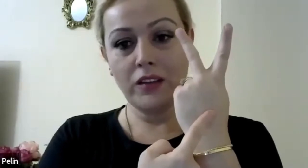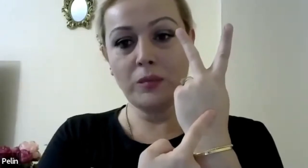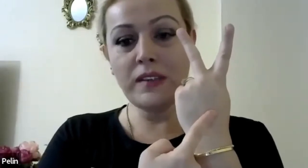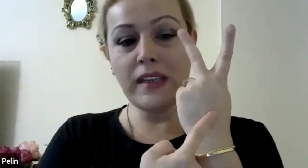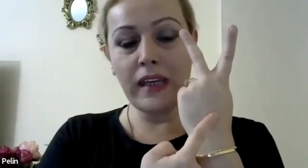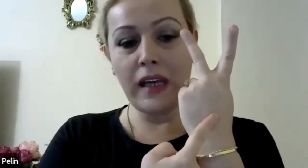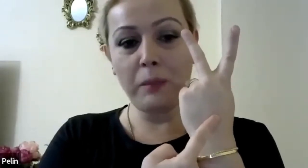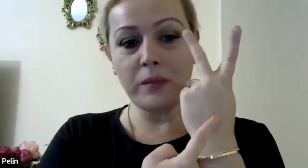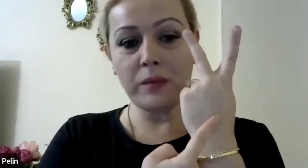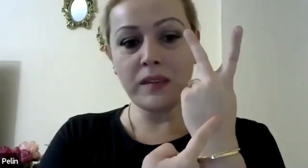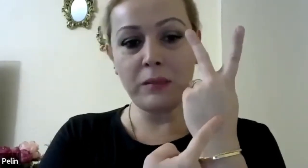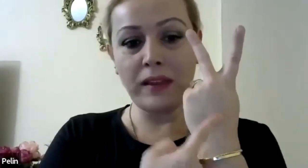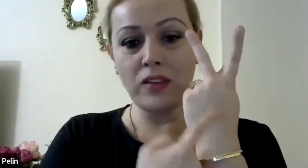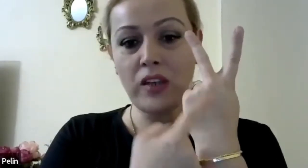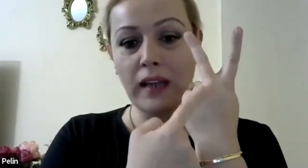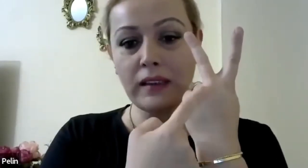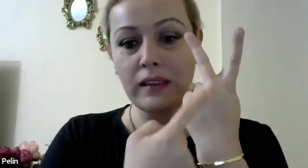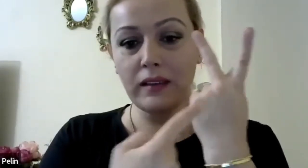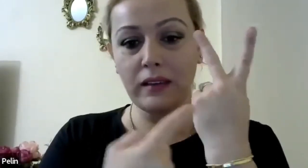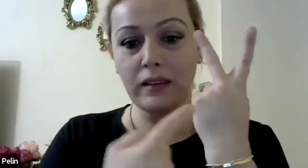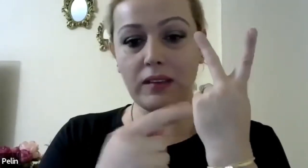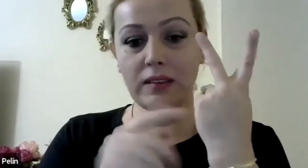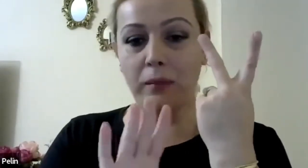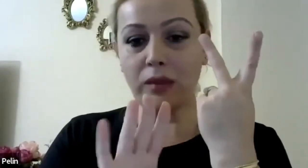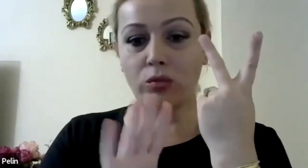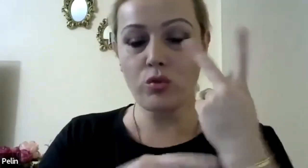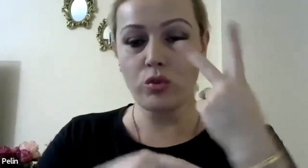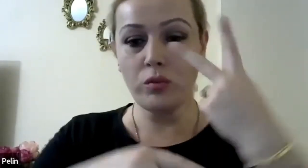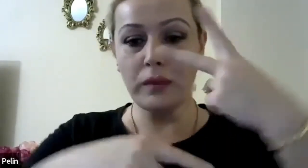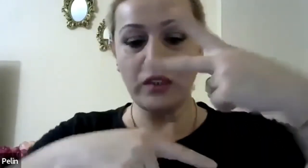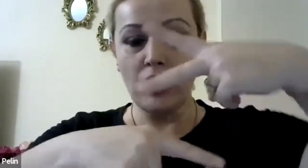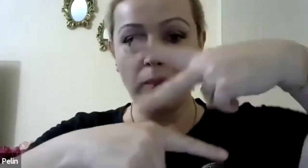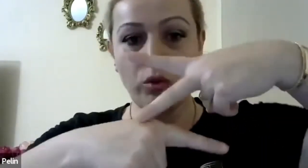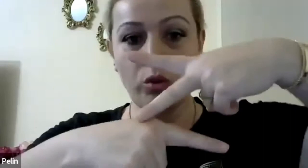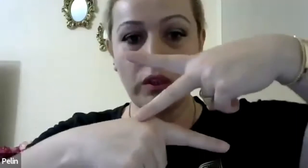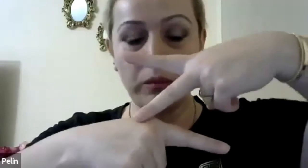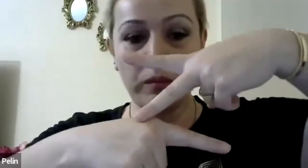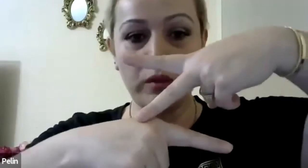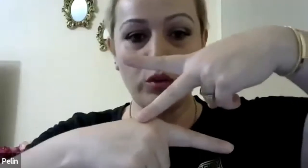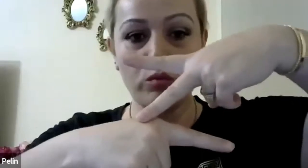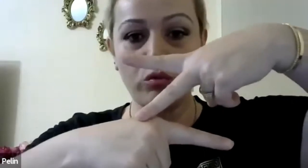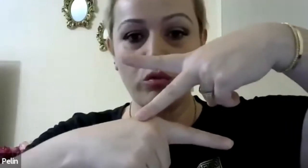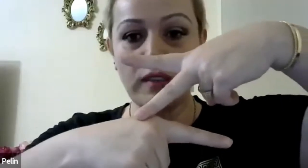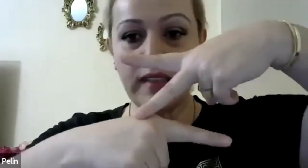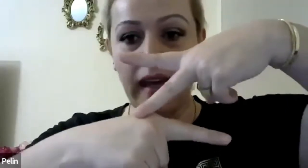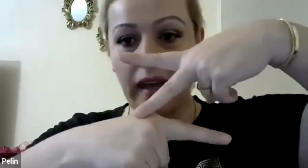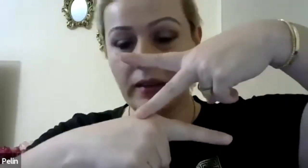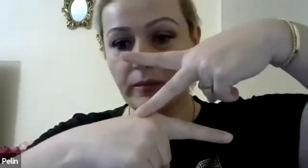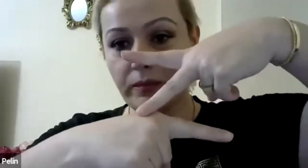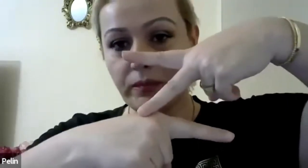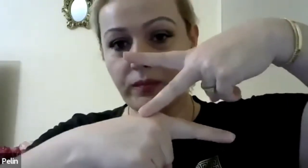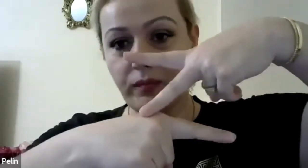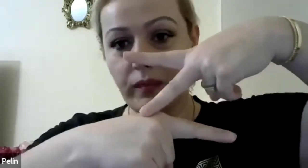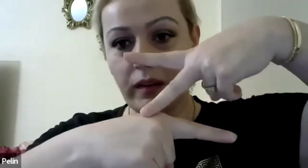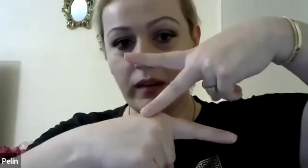Şimdi Z'yi yaptığımızda ben işareti sabit dursun. Bakacağım doğru yapabiliyor musunuz? Z.